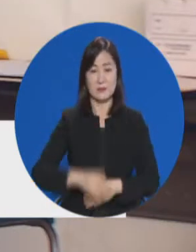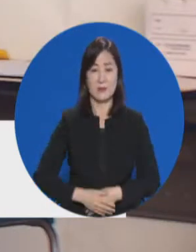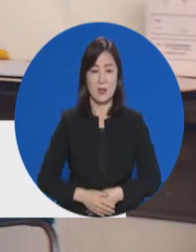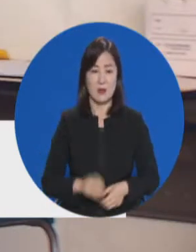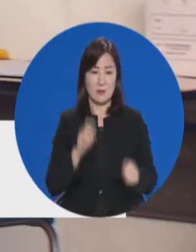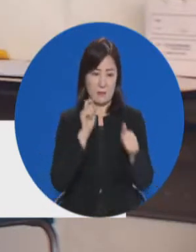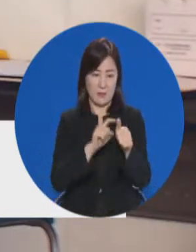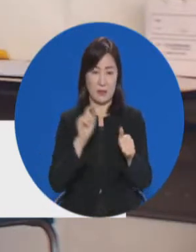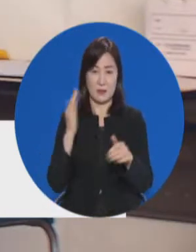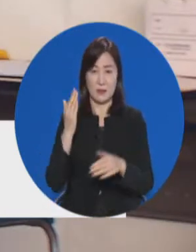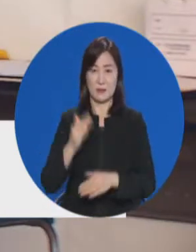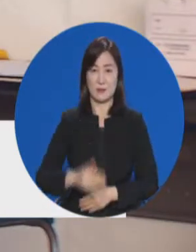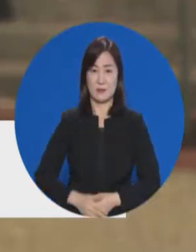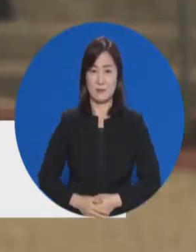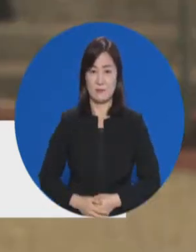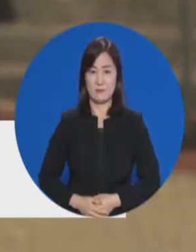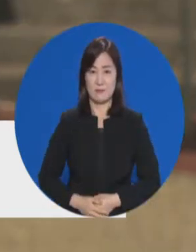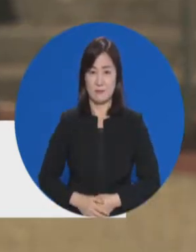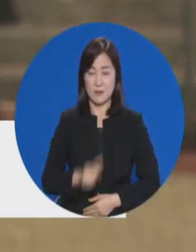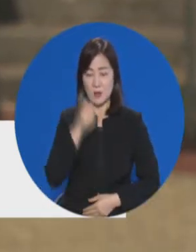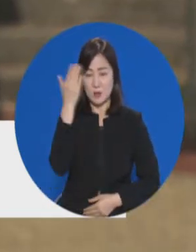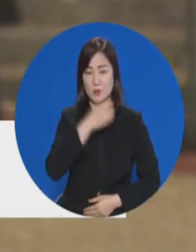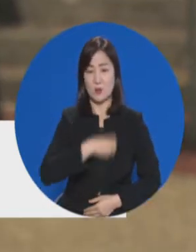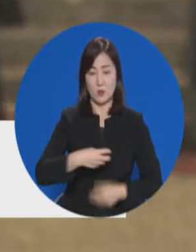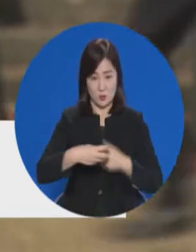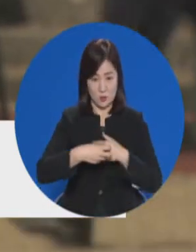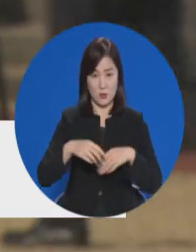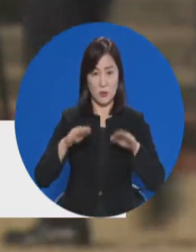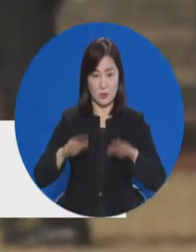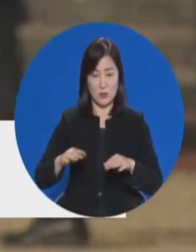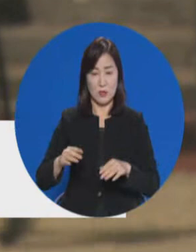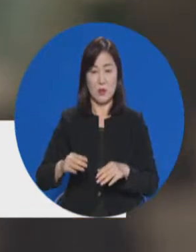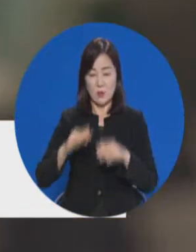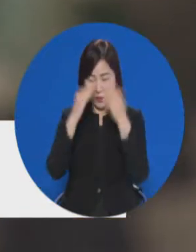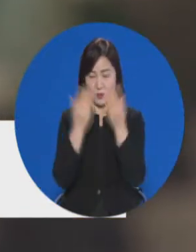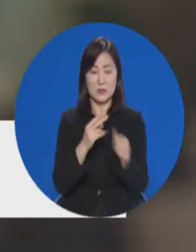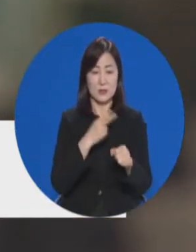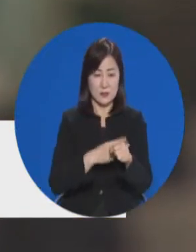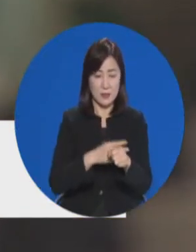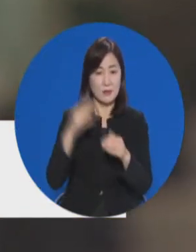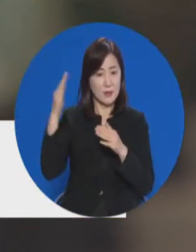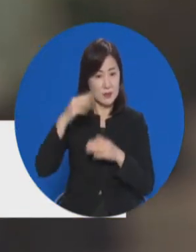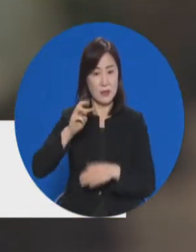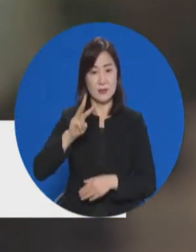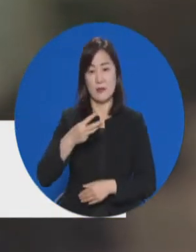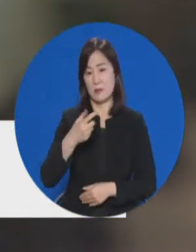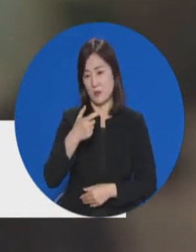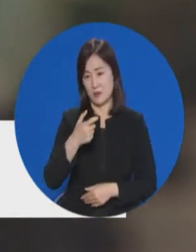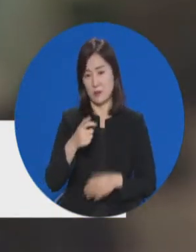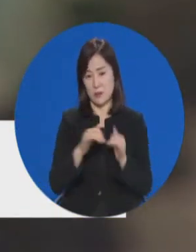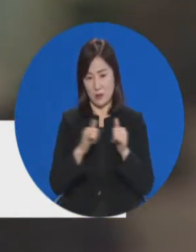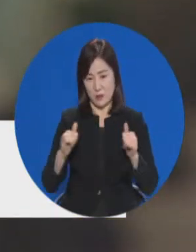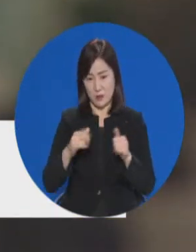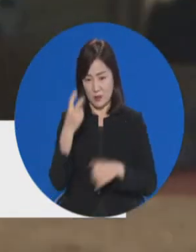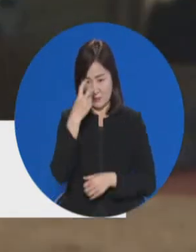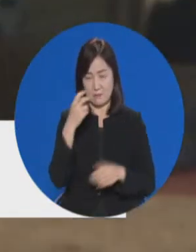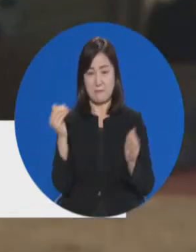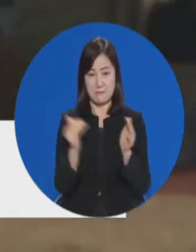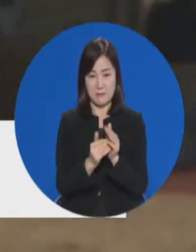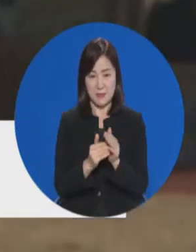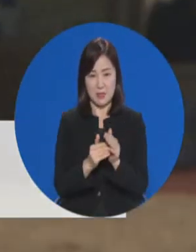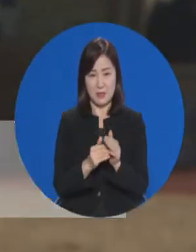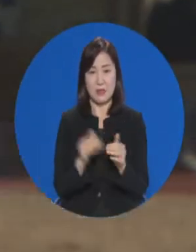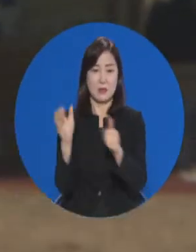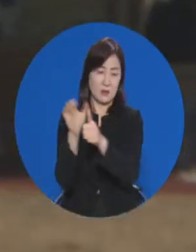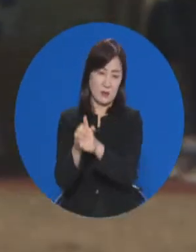확진 판정을 받았습니다. 여수시 보건소는 오늘 전교생과 교직원 360여 명을 대상으로 검체를 채취해